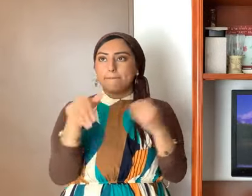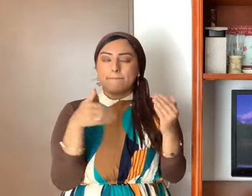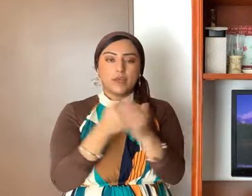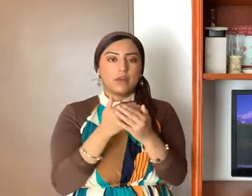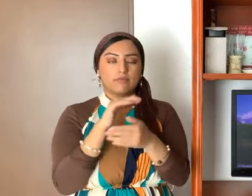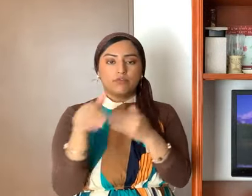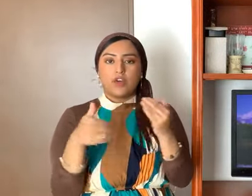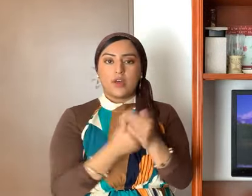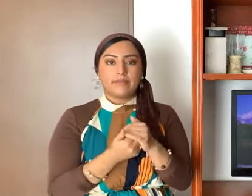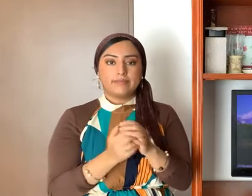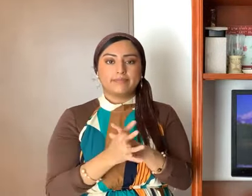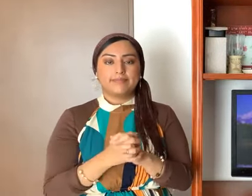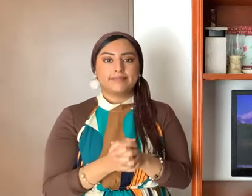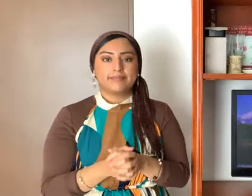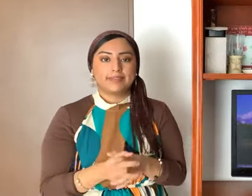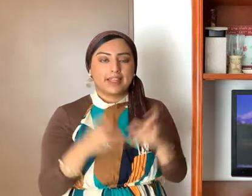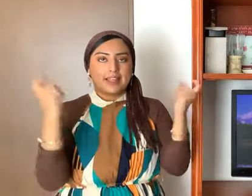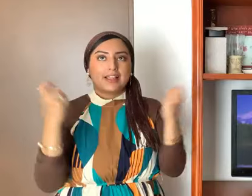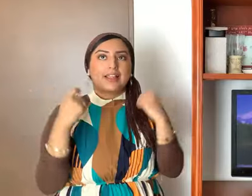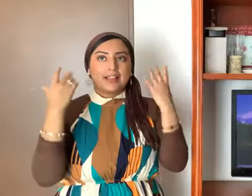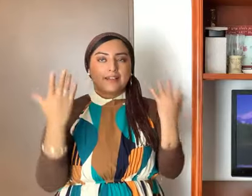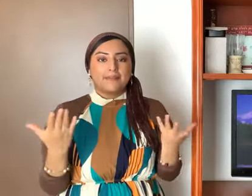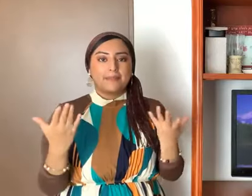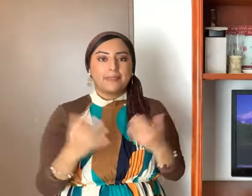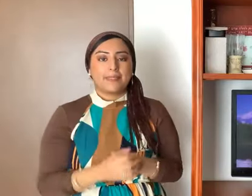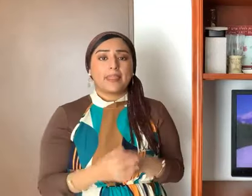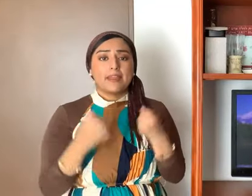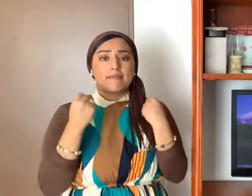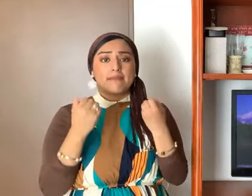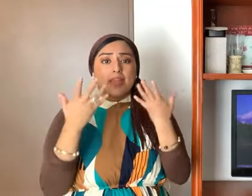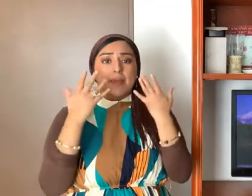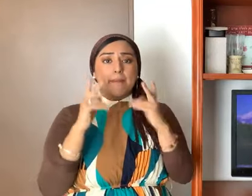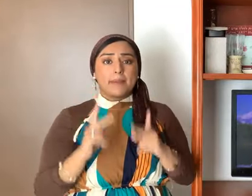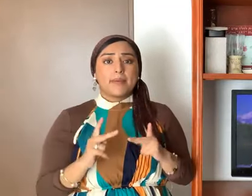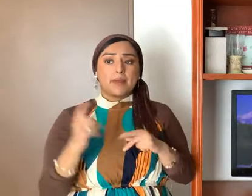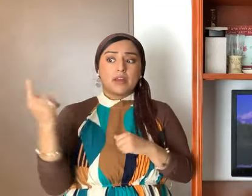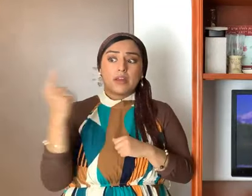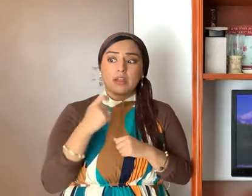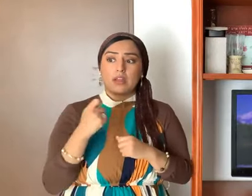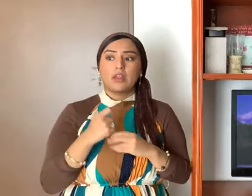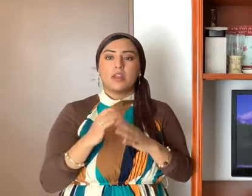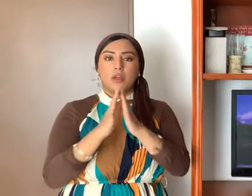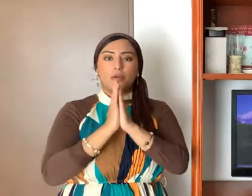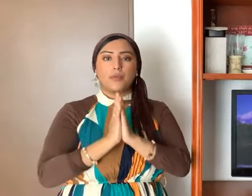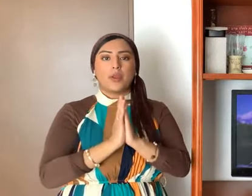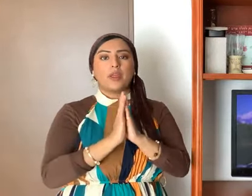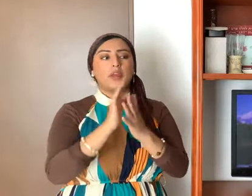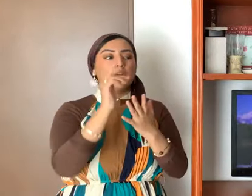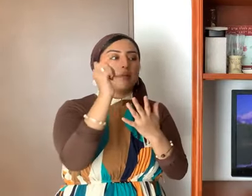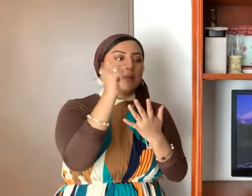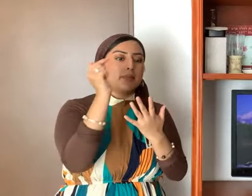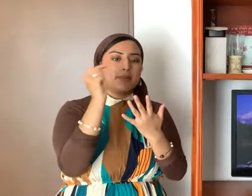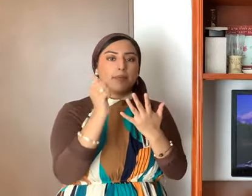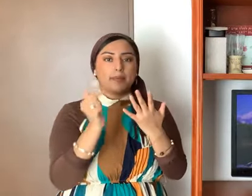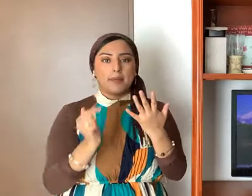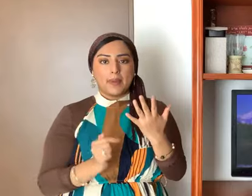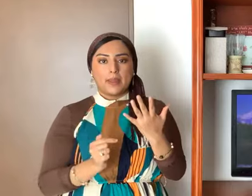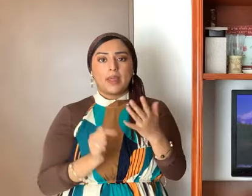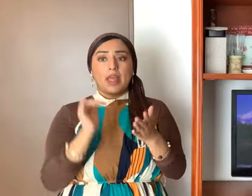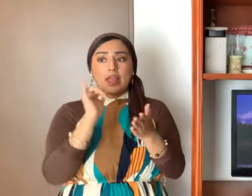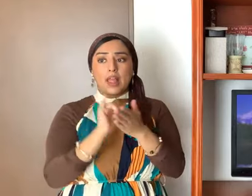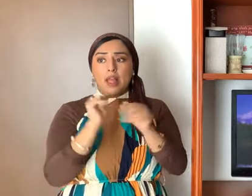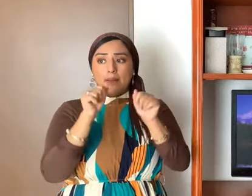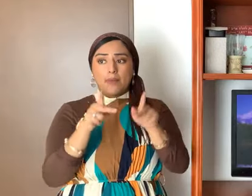todo, por todo. Amén, aleluya. Muchas almas nos piden oración por esto, por lo otro. Esa oportunidad es